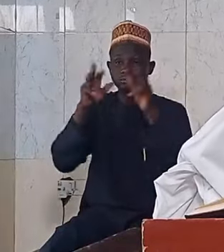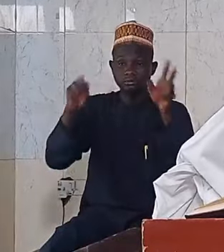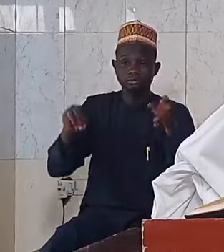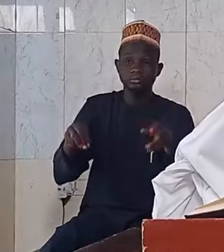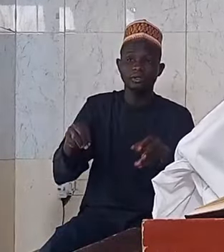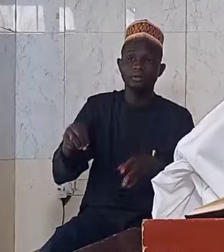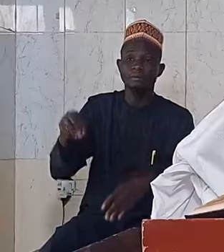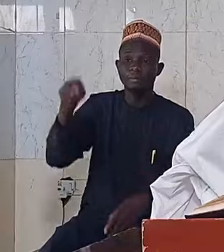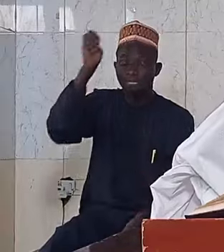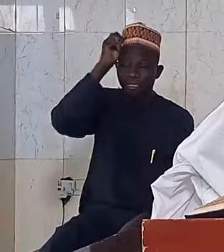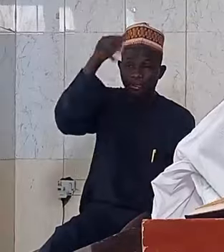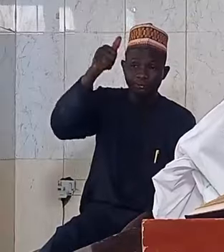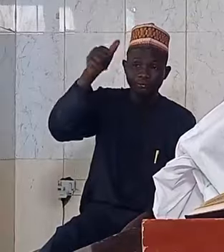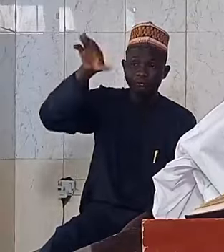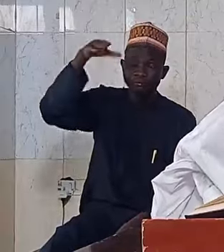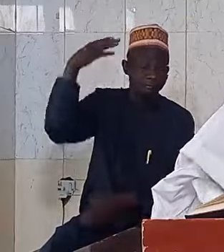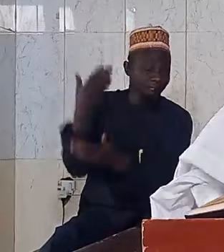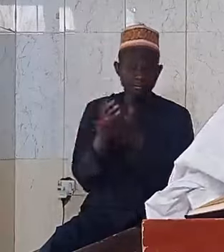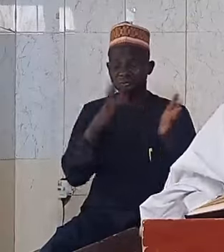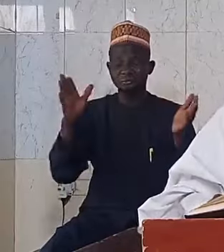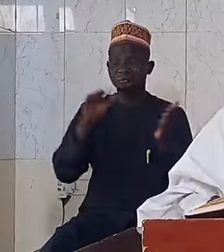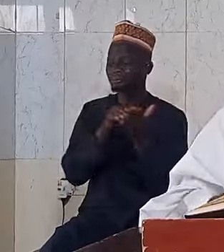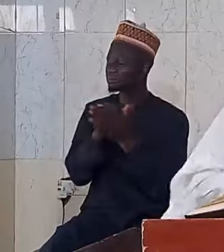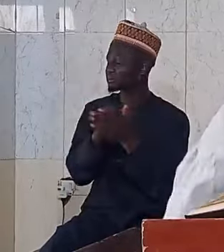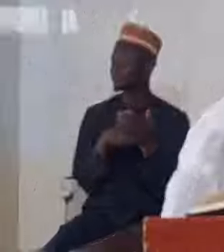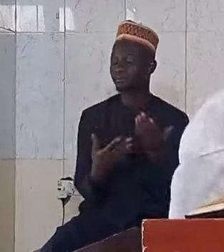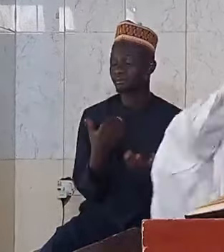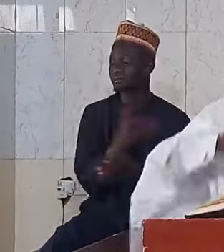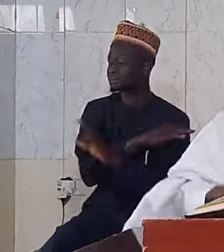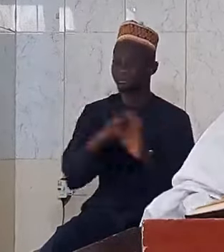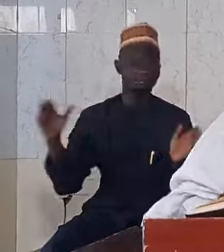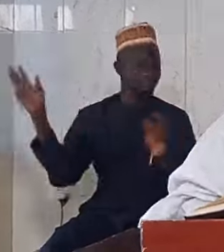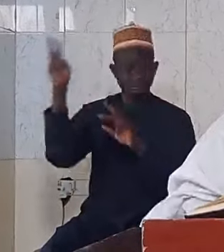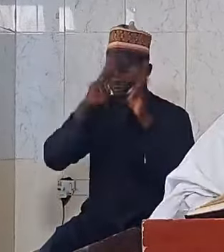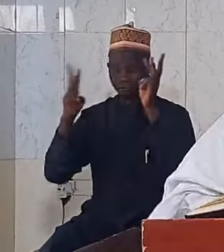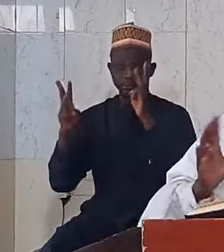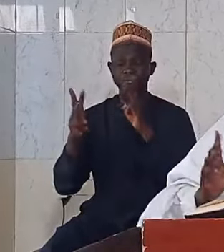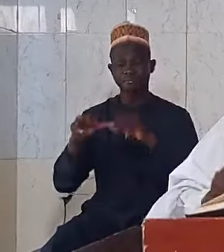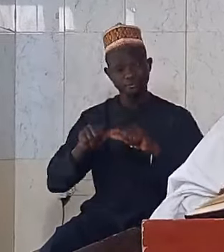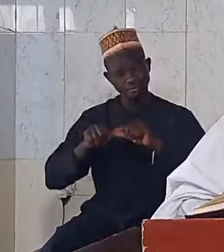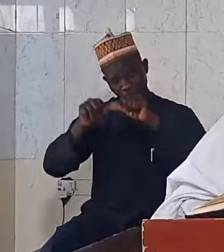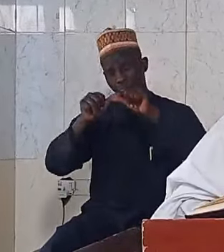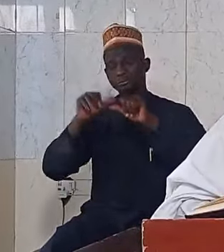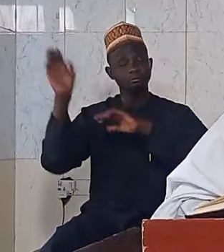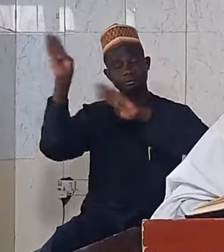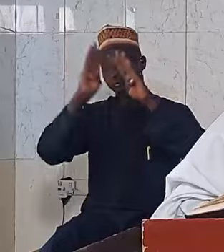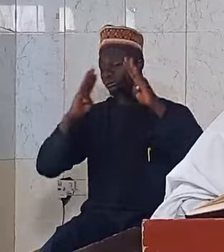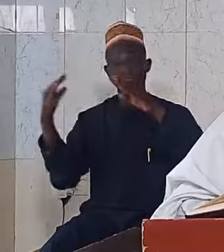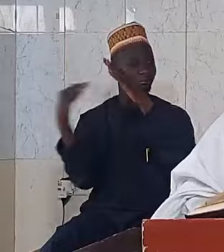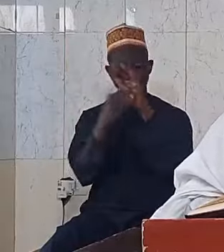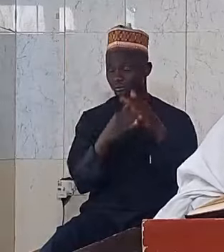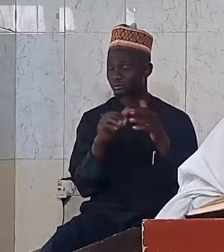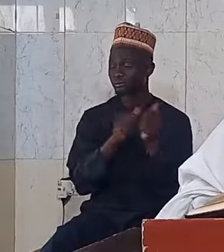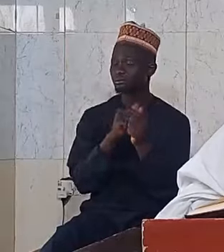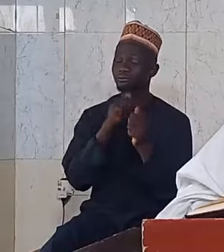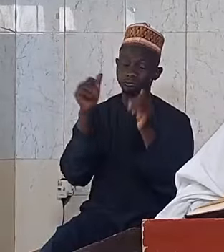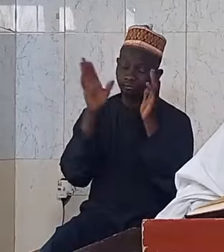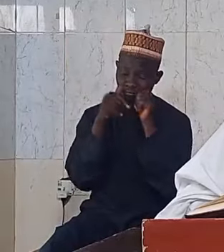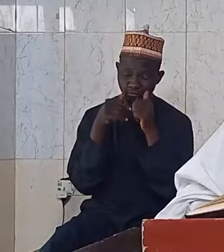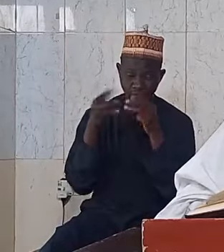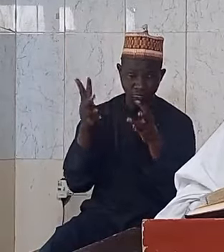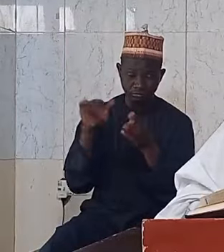domin sa shi din dukkin tsinsa mai rauni ne da aka karku damu kuzabura wato hanyoyi da Allah